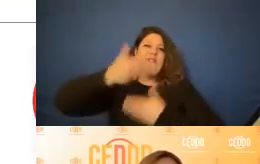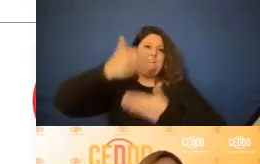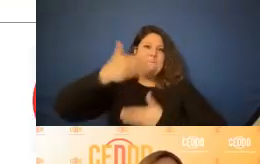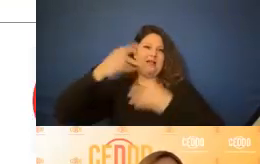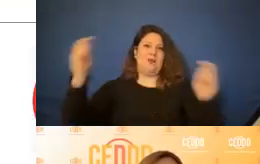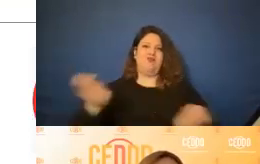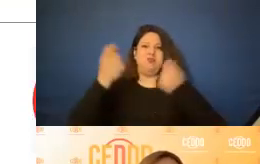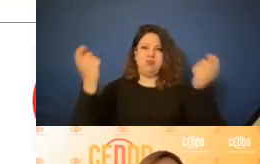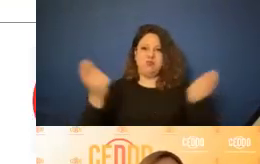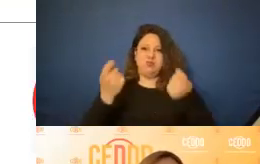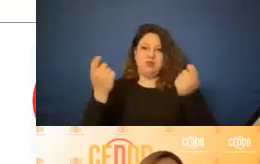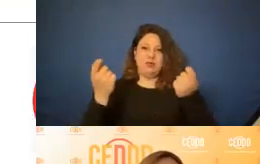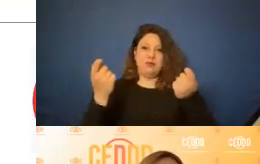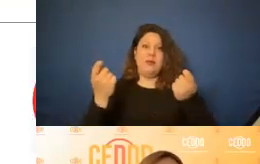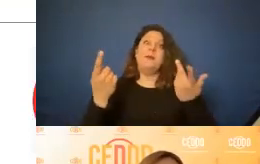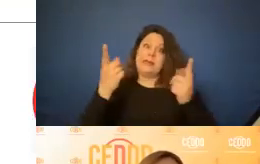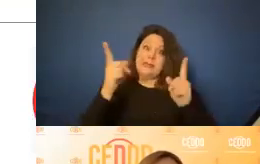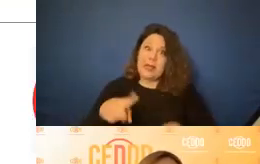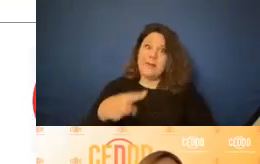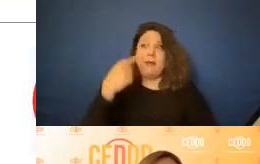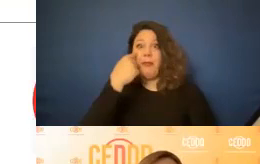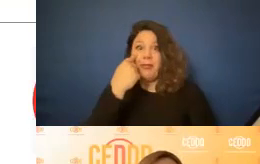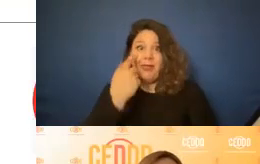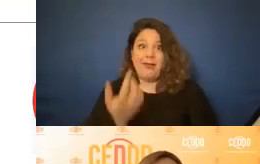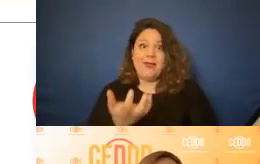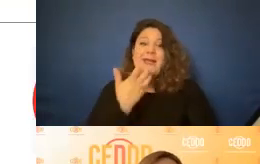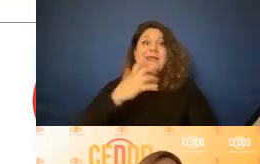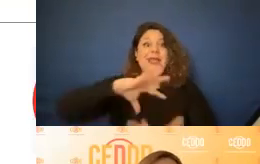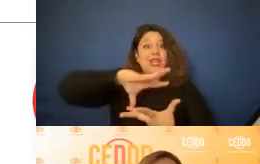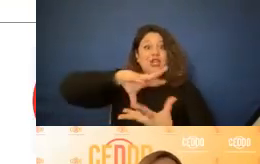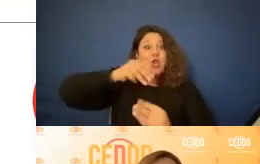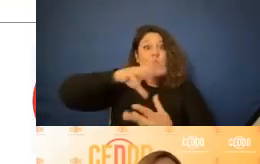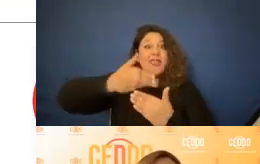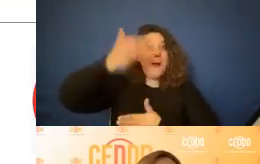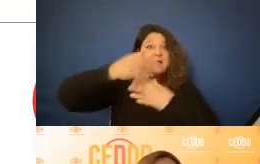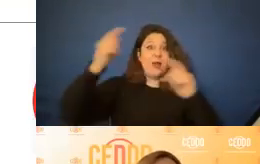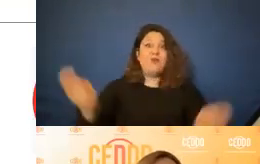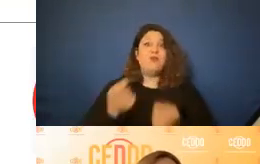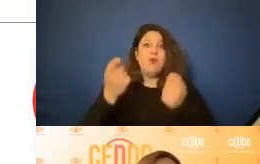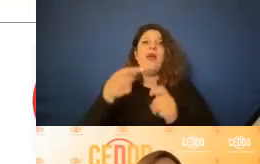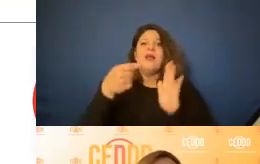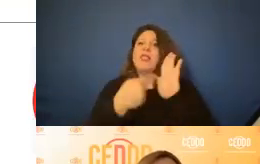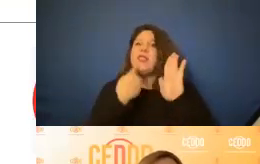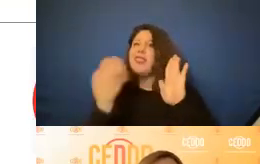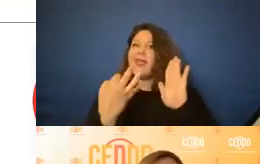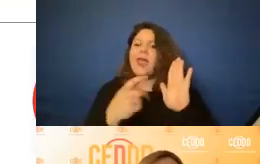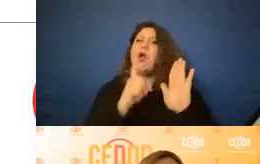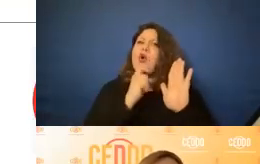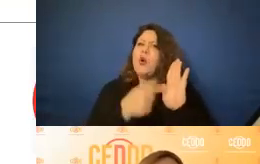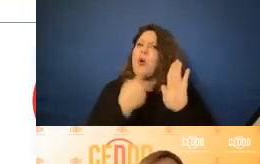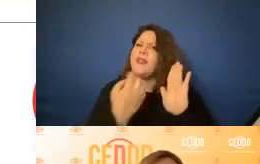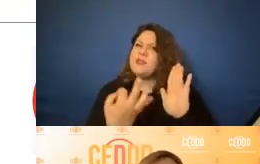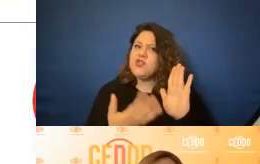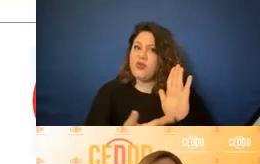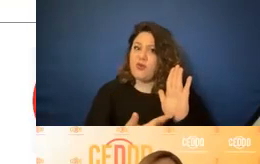hay que también estar pendiente de esto. Si sale la noticia en la prensa, ¿qué se dice? ¿Cómo se dice? Es decir, valorar